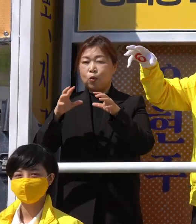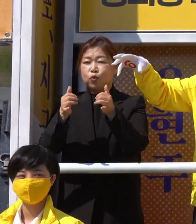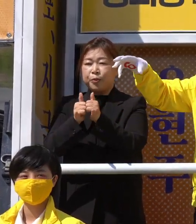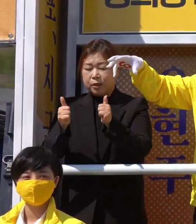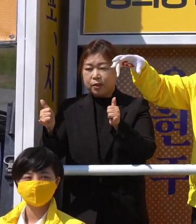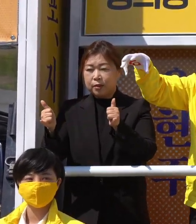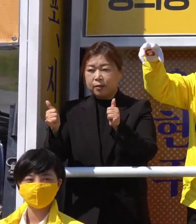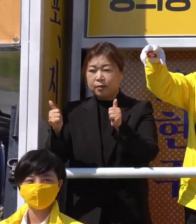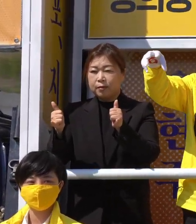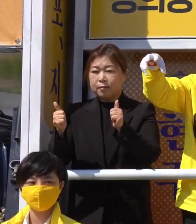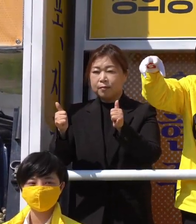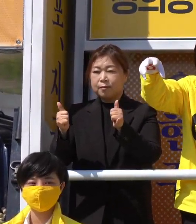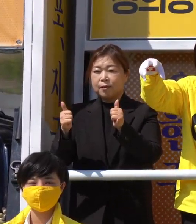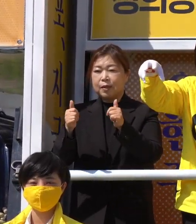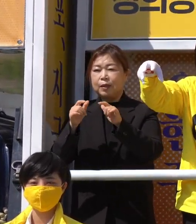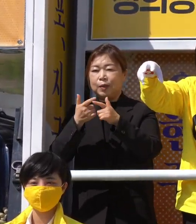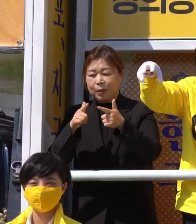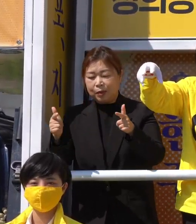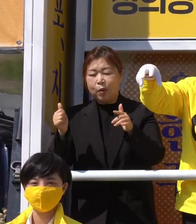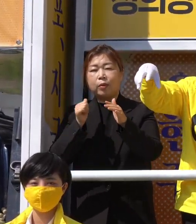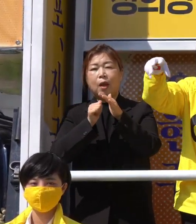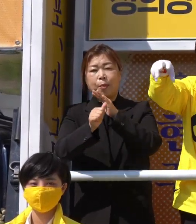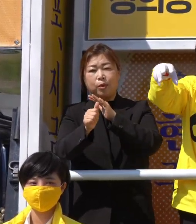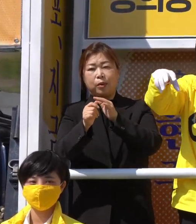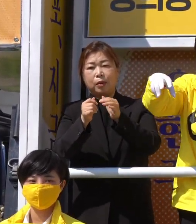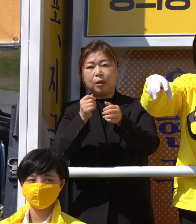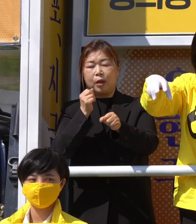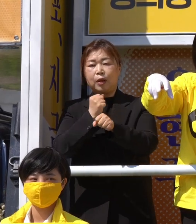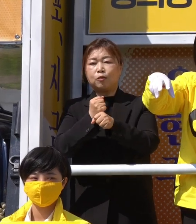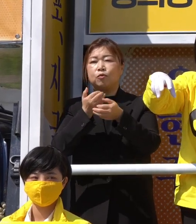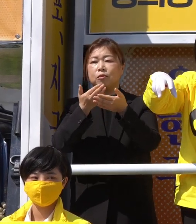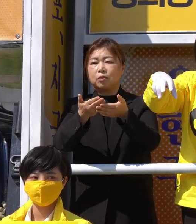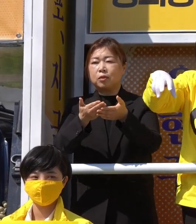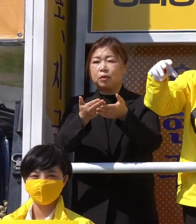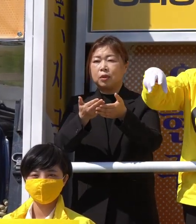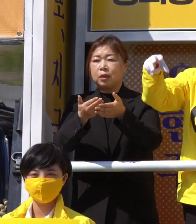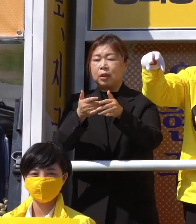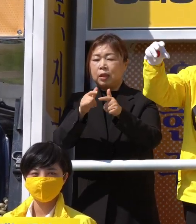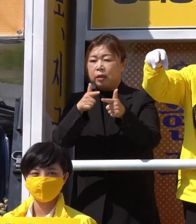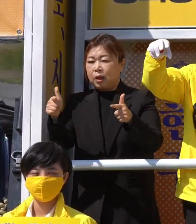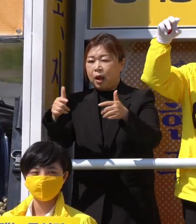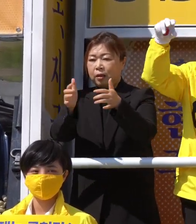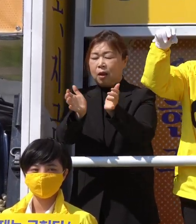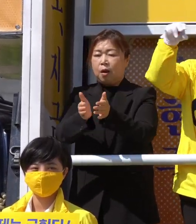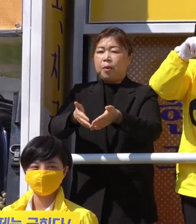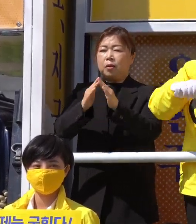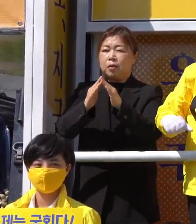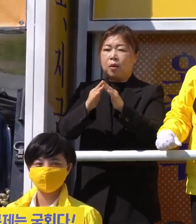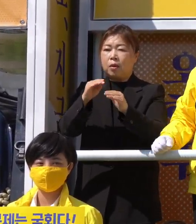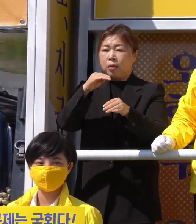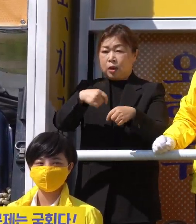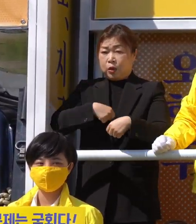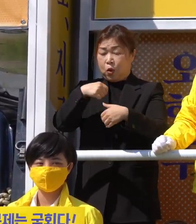국민을, 다양한 국민을 대표하는 다당제 만들어서, 정의당도 교섭단체